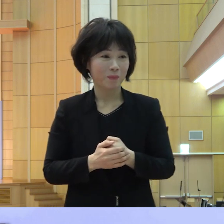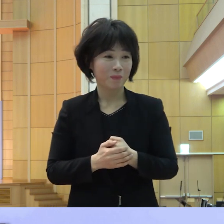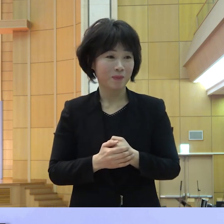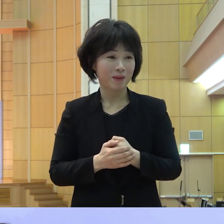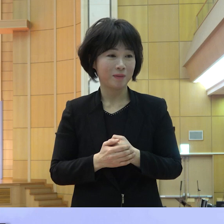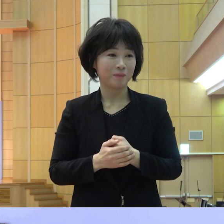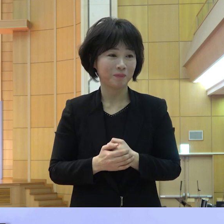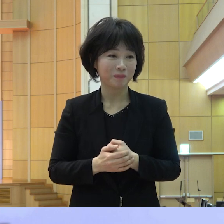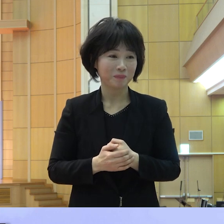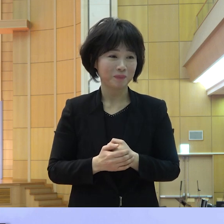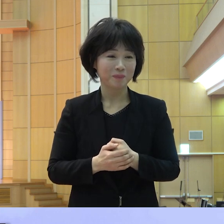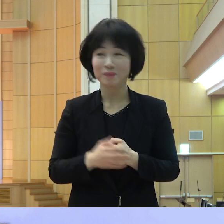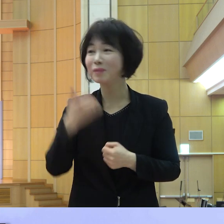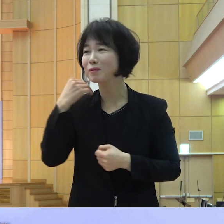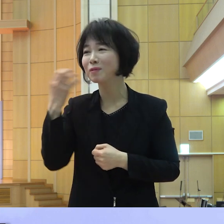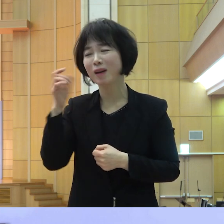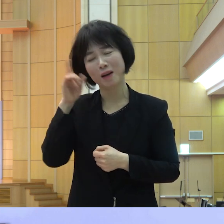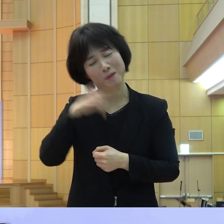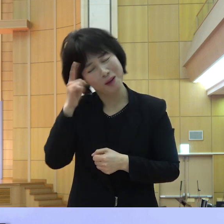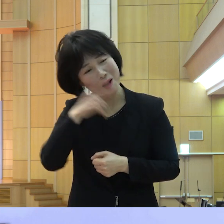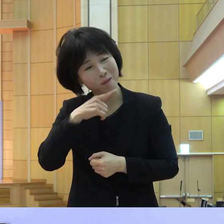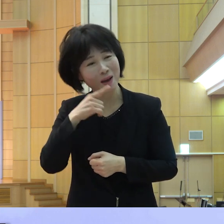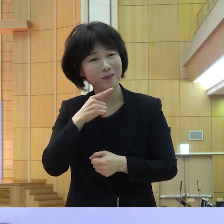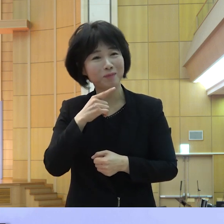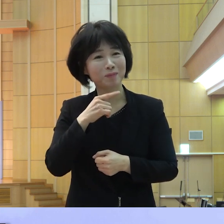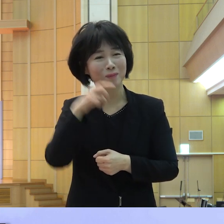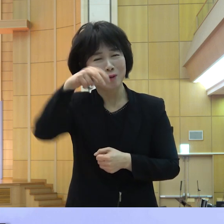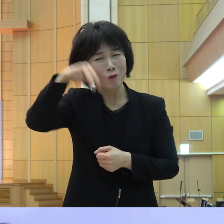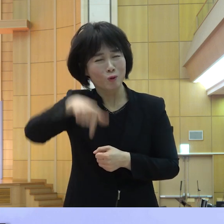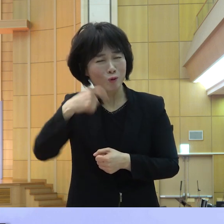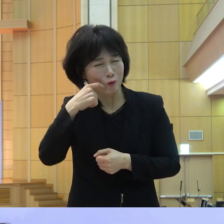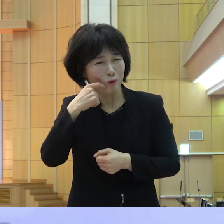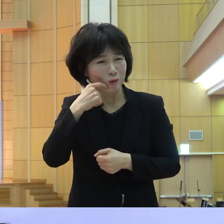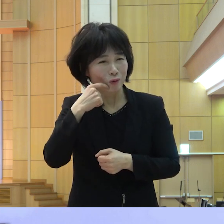쑥떡이요? 요즘에 또 쑥캐로 다니는 사람이 있더만 그래야.